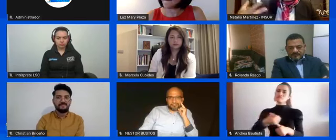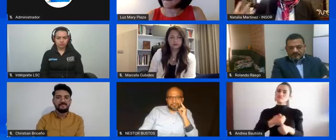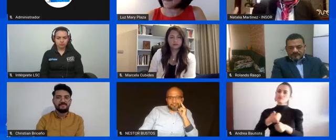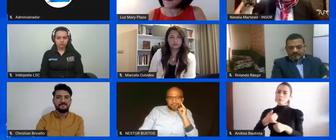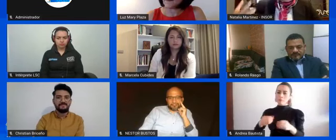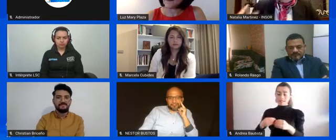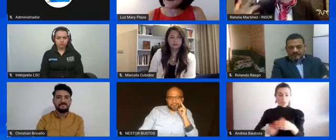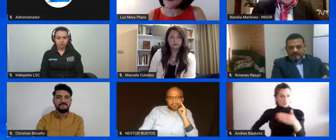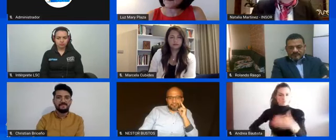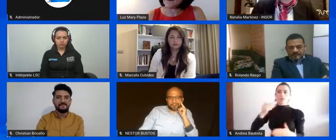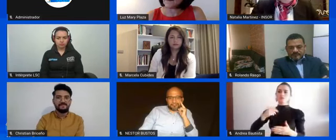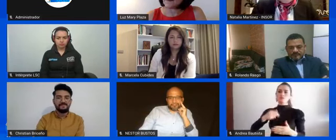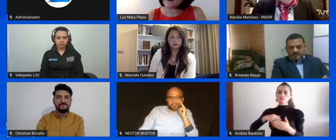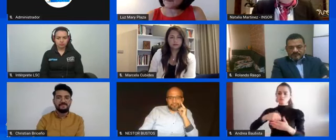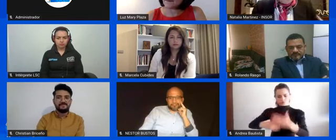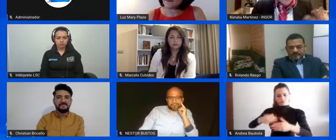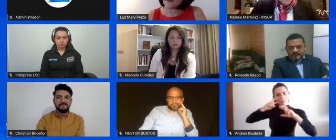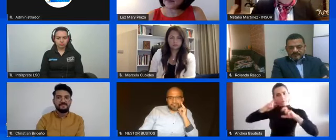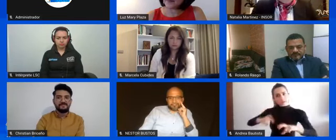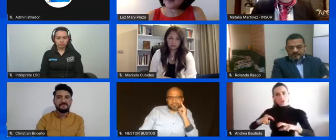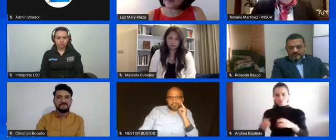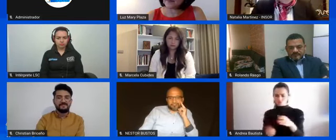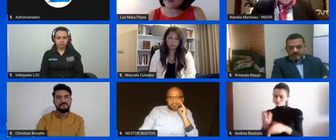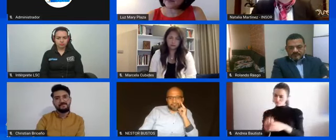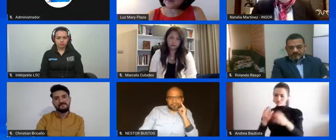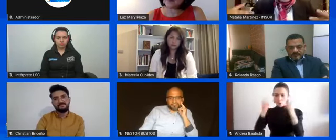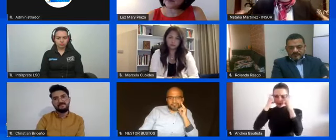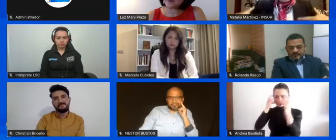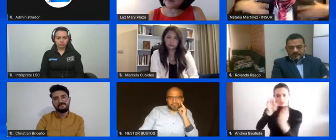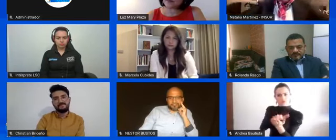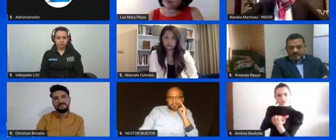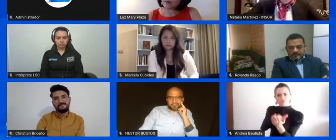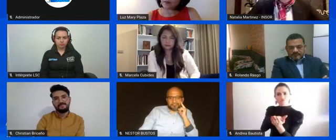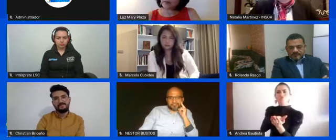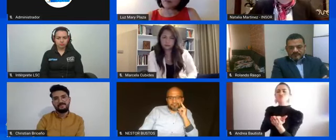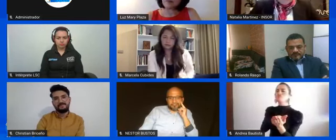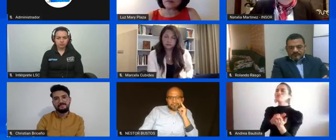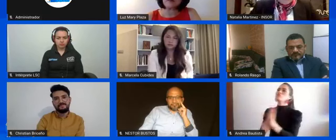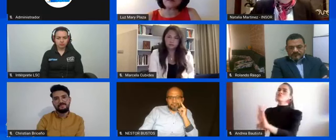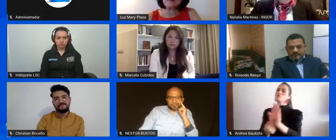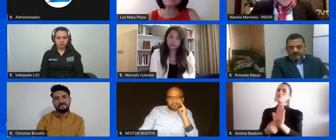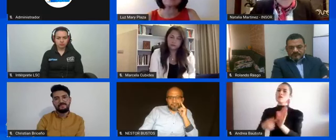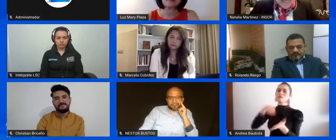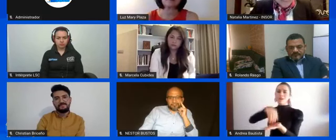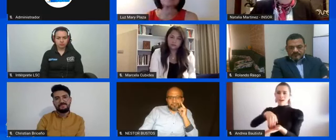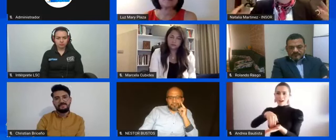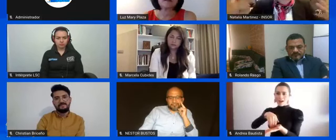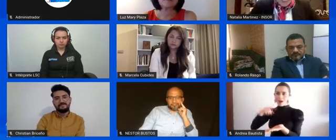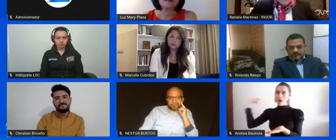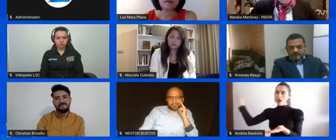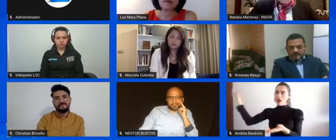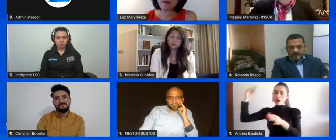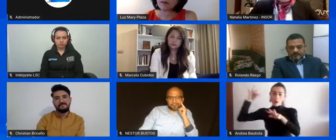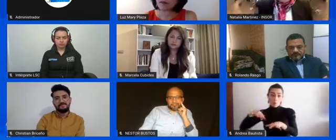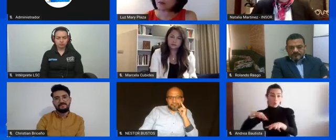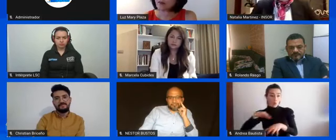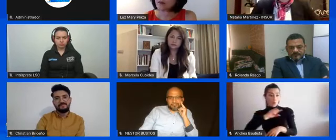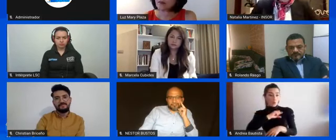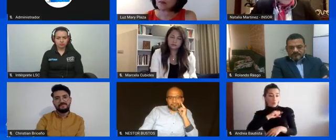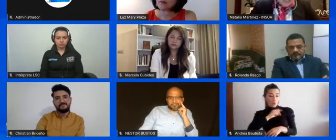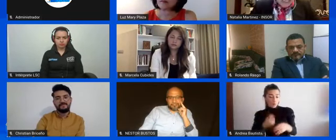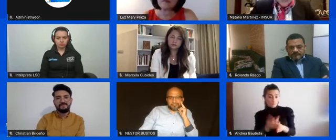generar conocimiento, que también sirvieron un poco como para poner al instituto ahí sobre la mesa, produciendo información